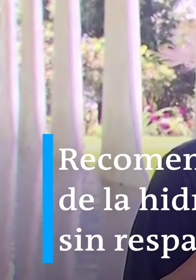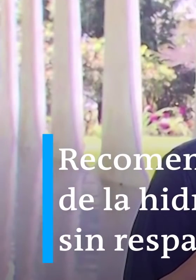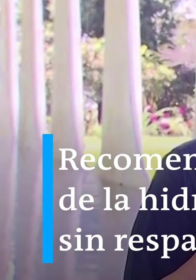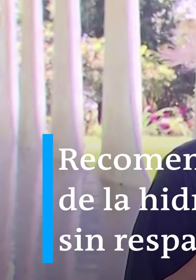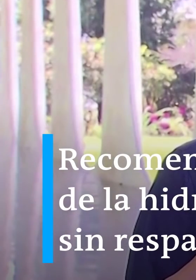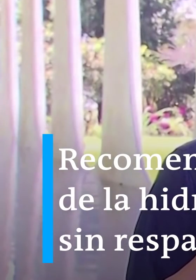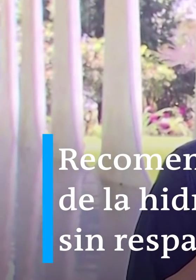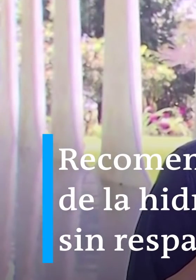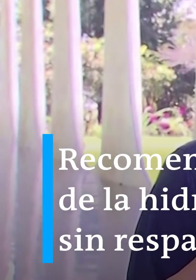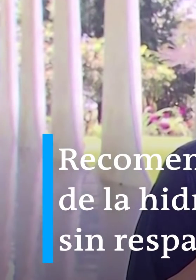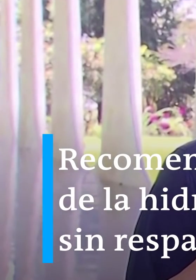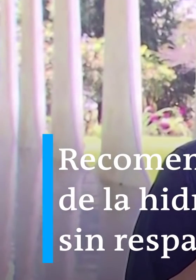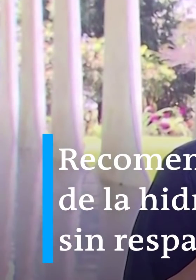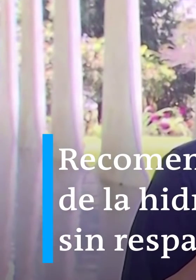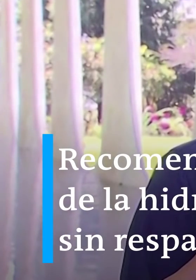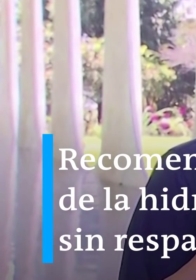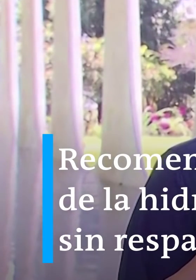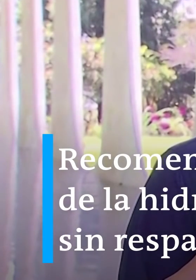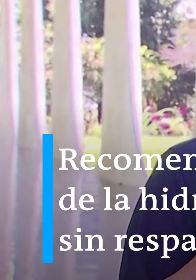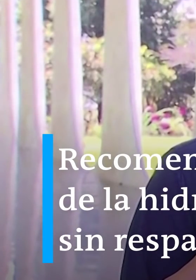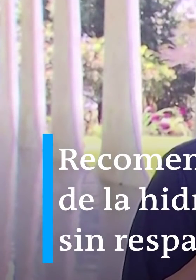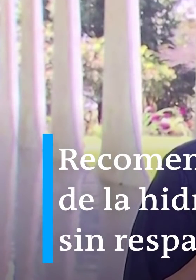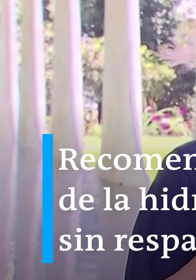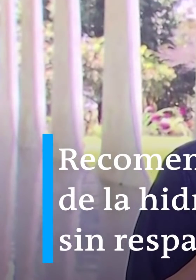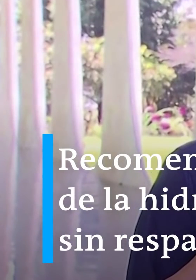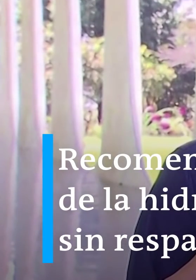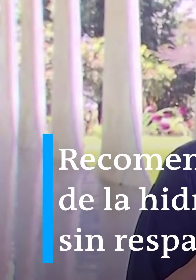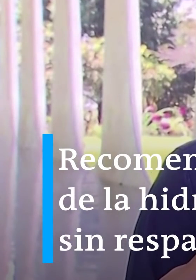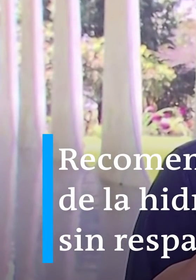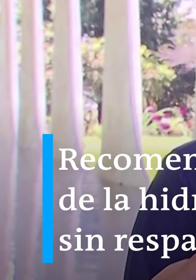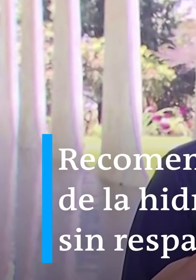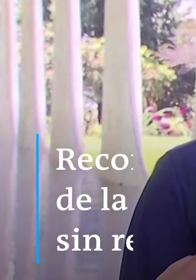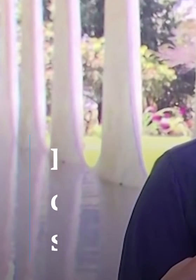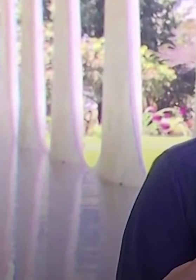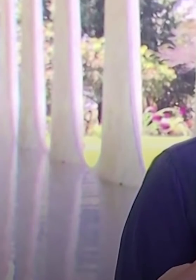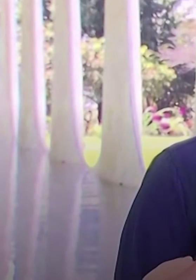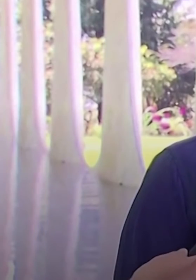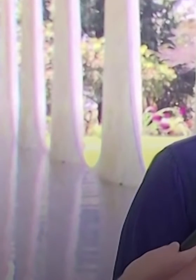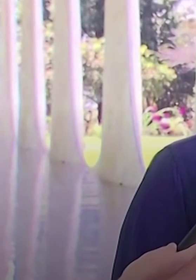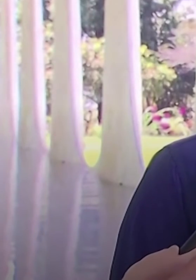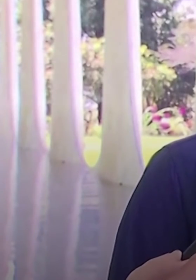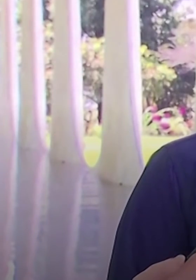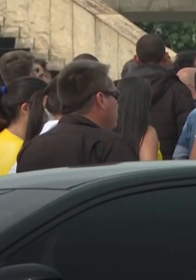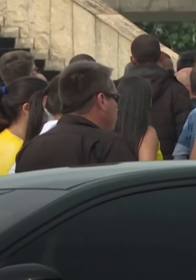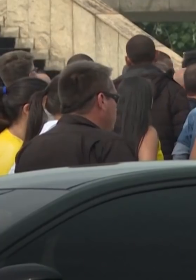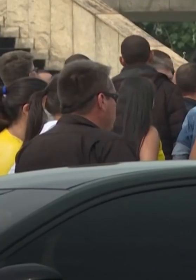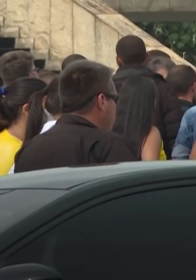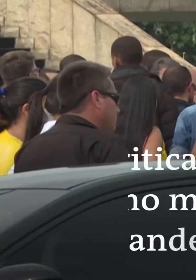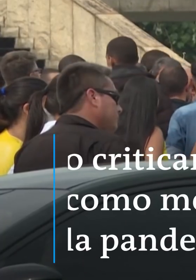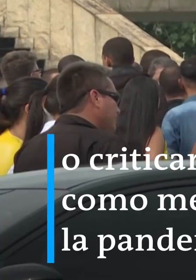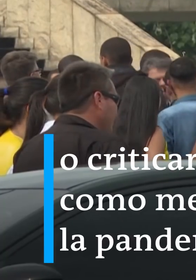Meia-noite eu consegui sentir alguma melhora. Às 5 da manhã tomei a segunda dose da cloroquina.